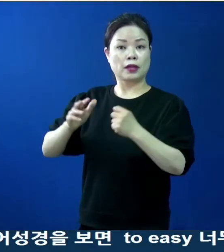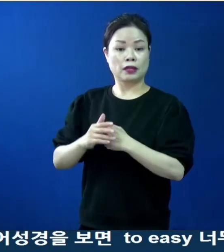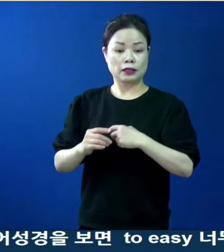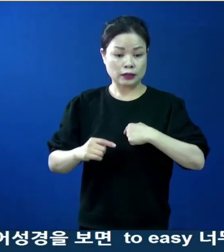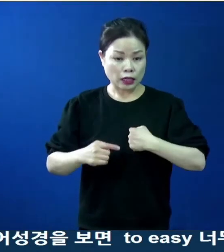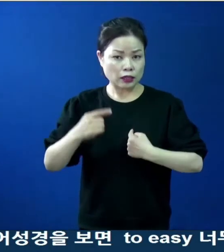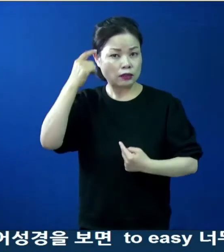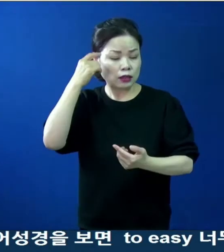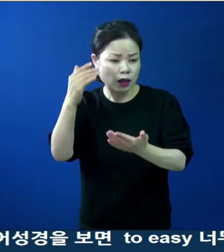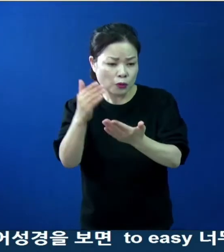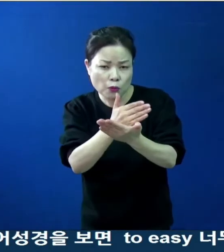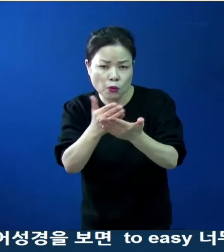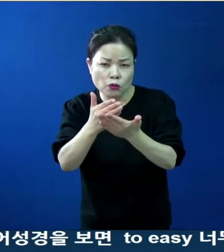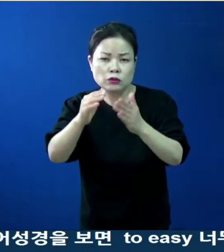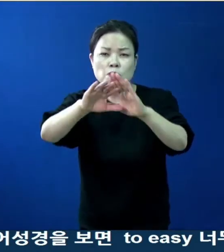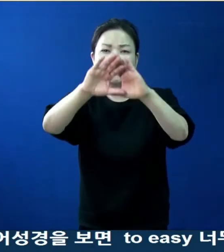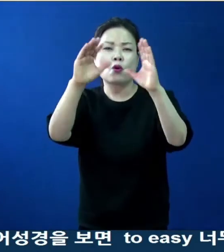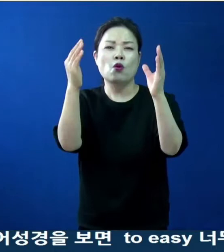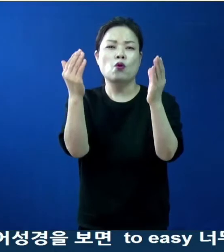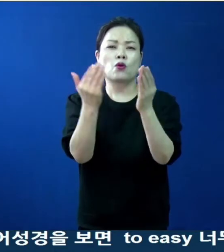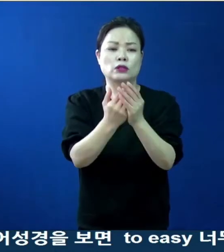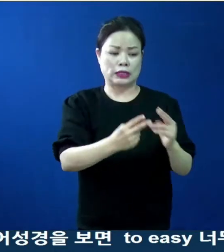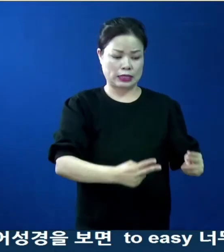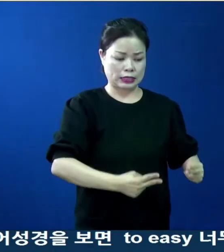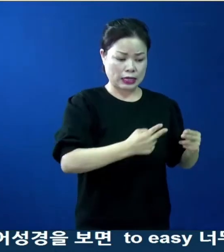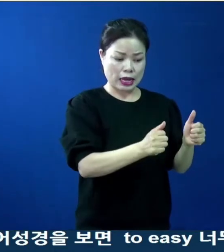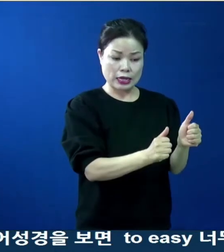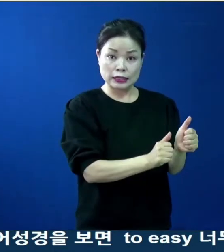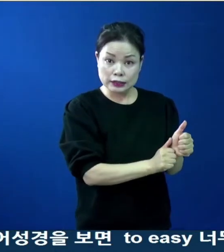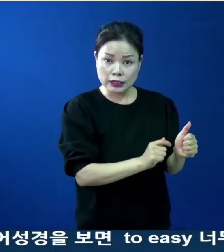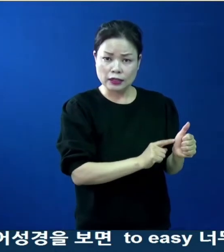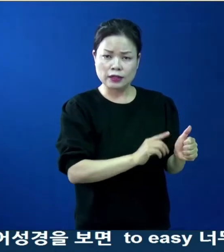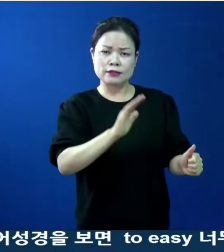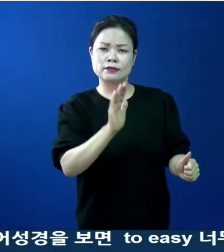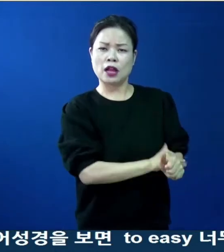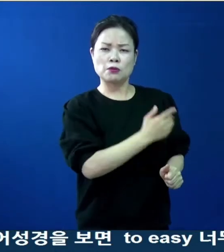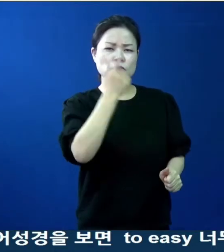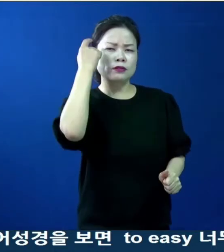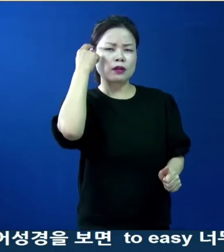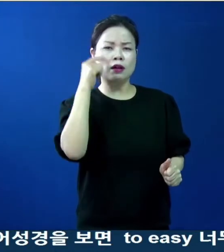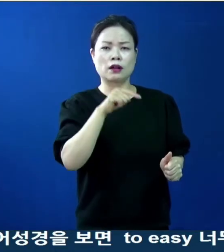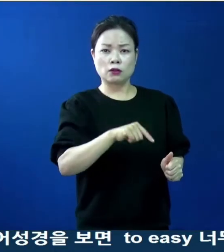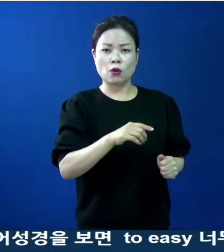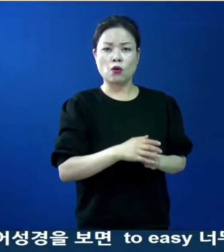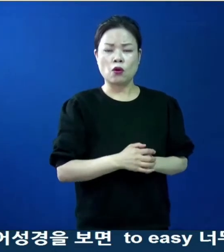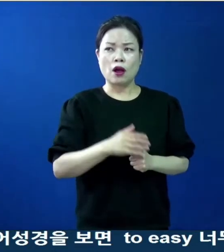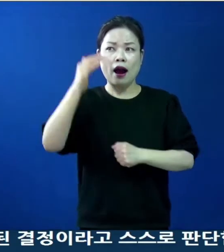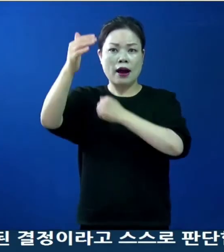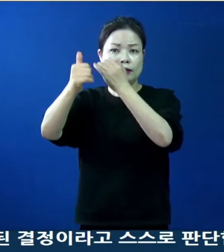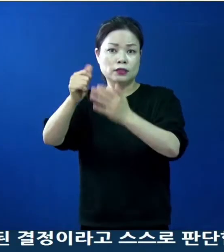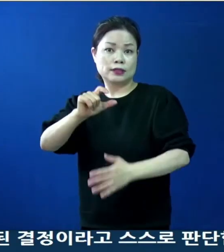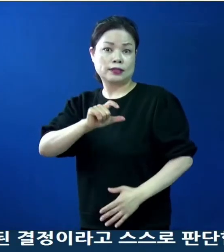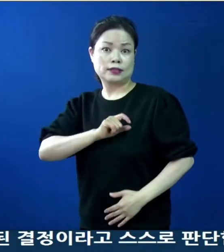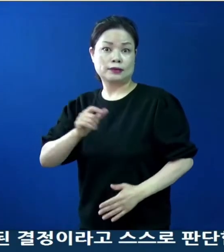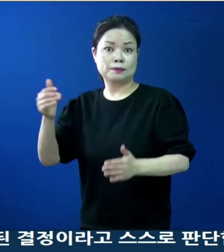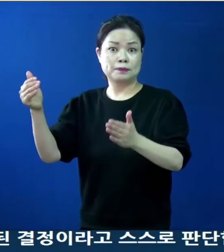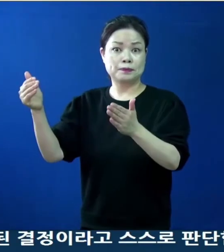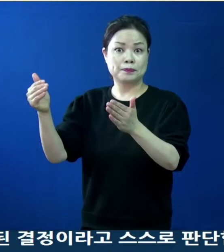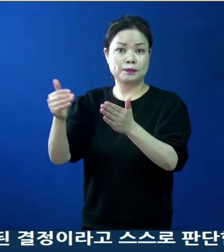자기가 판단한 모든 것, 엘리사의 이 판단 잘못되었다는 것, 이 하나님의